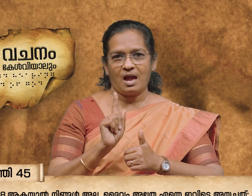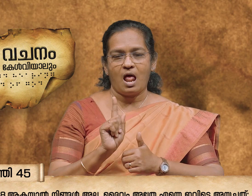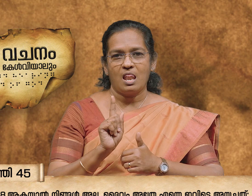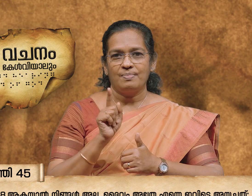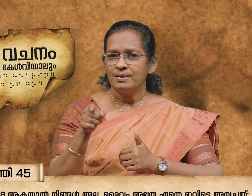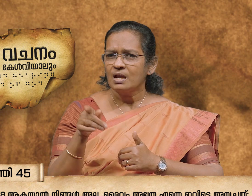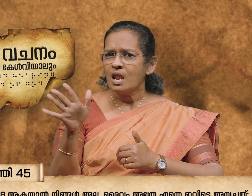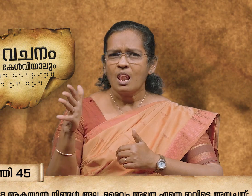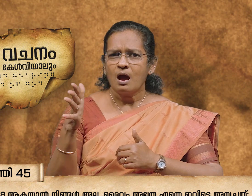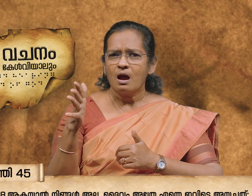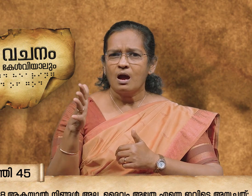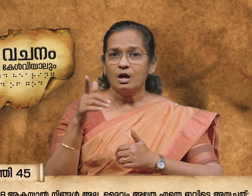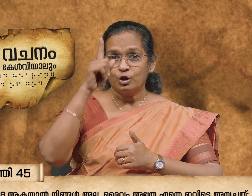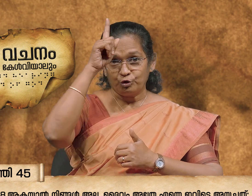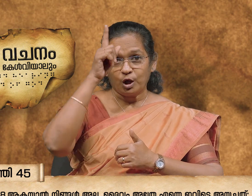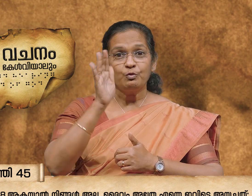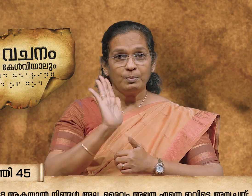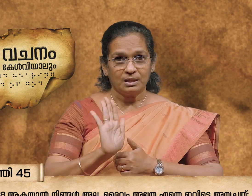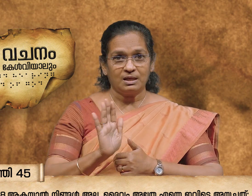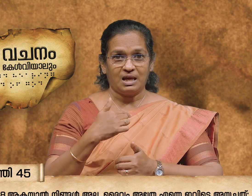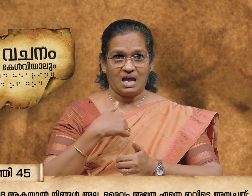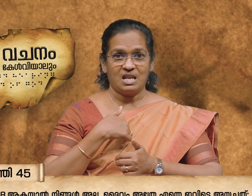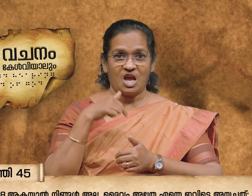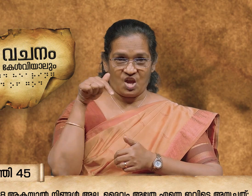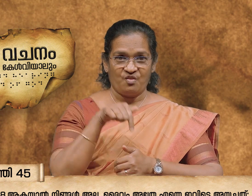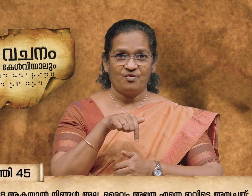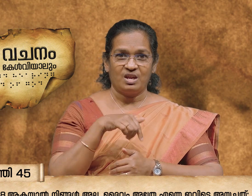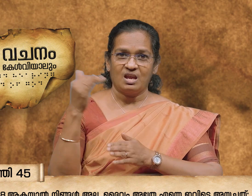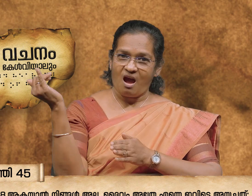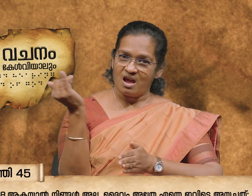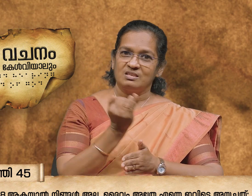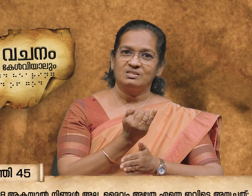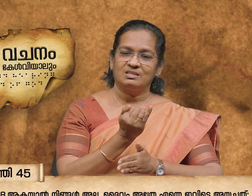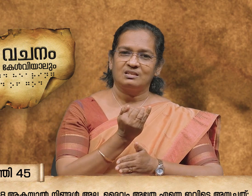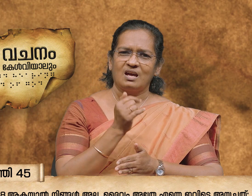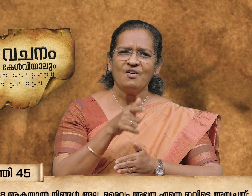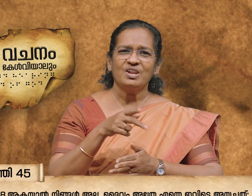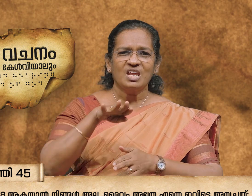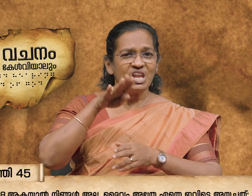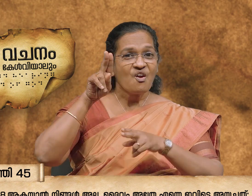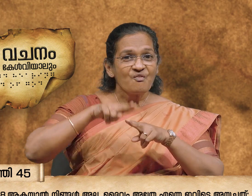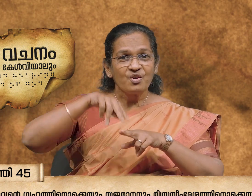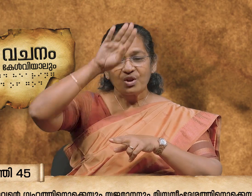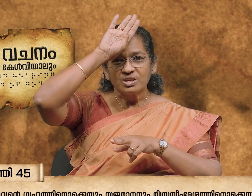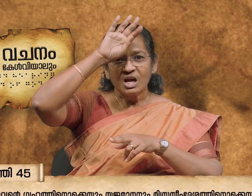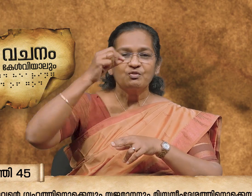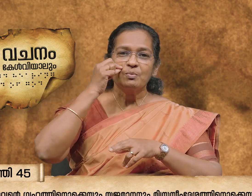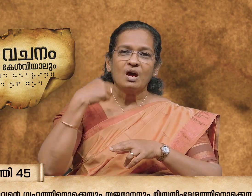നിങ്ങളല്ല, ദൈവമത്രേ എന്നെ ഇവിടെ അയച്ചത്. അവൻ എന്നെ ഫറവോന് പിതാവും അവൻ്റെ